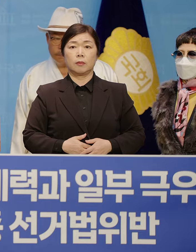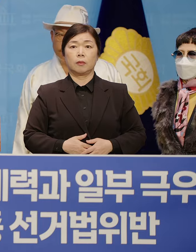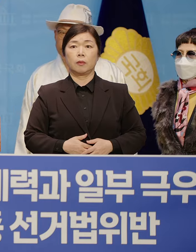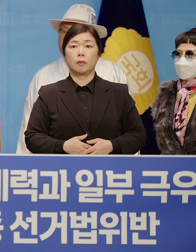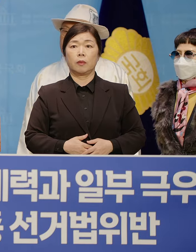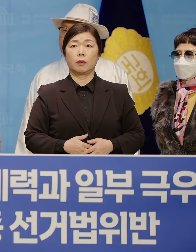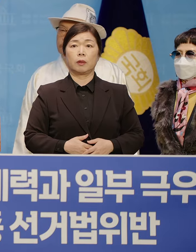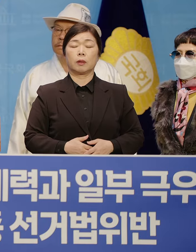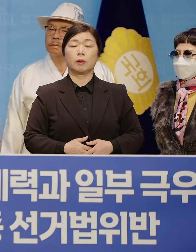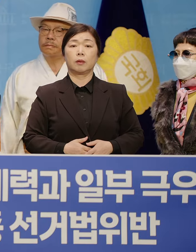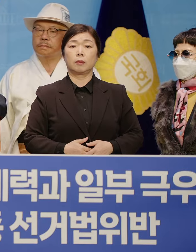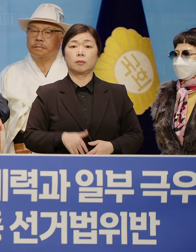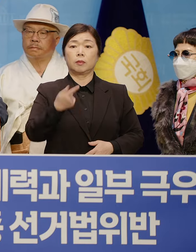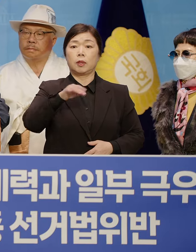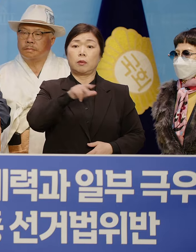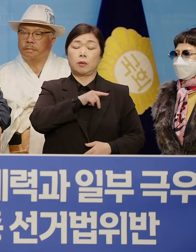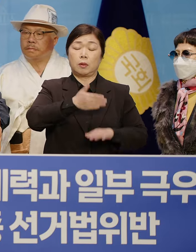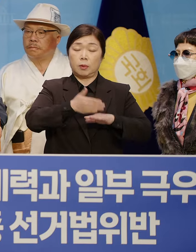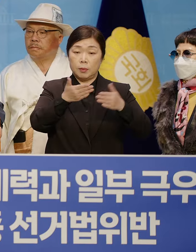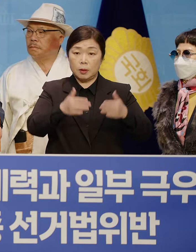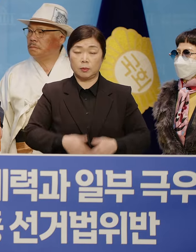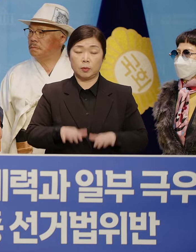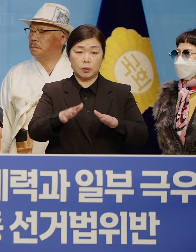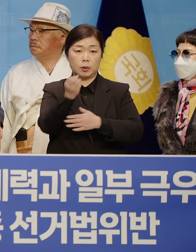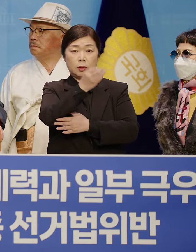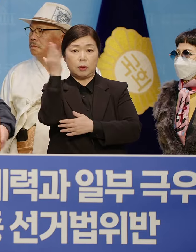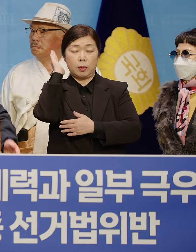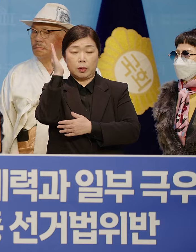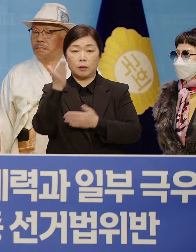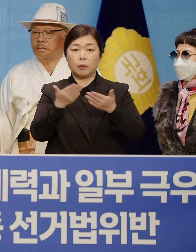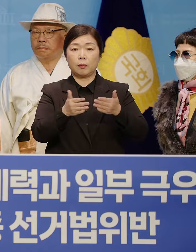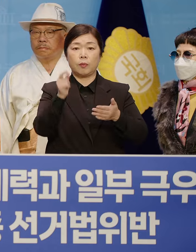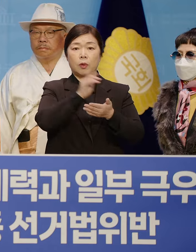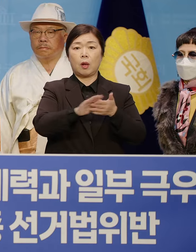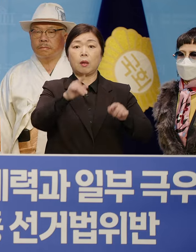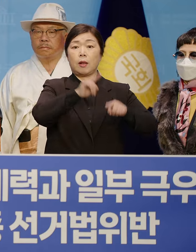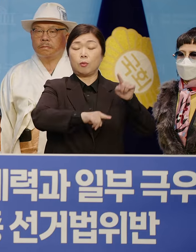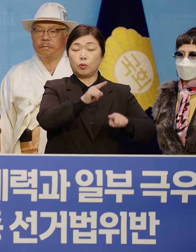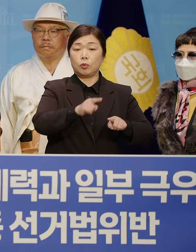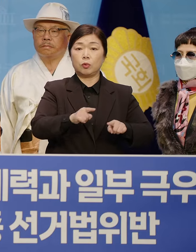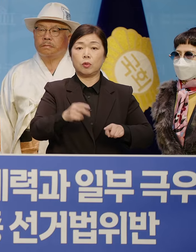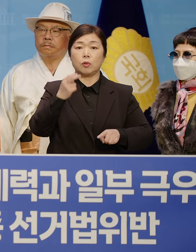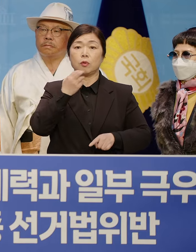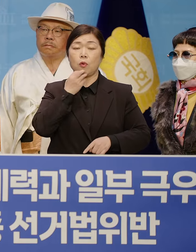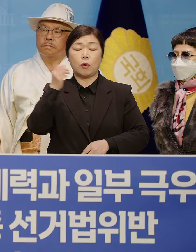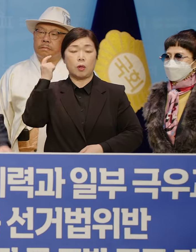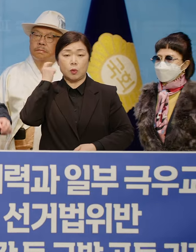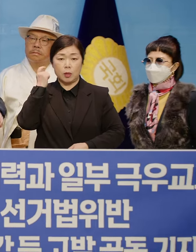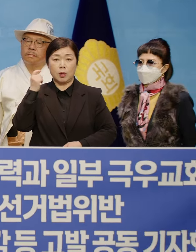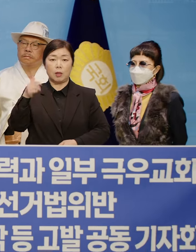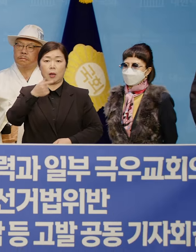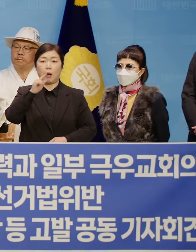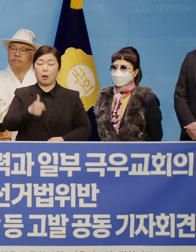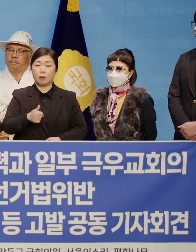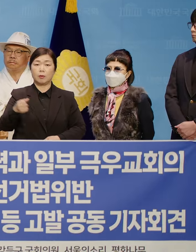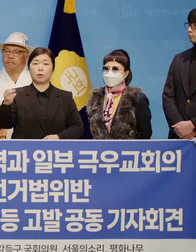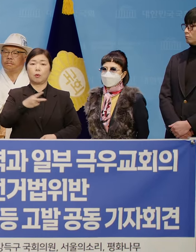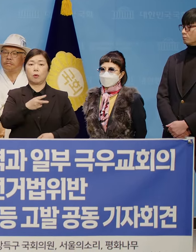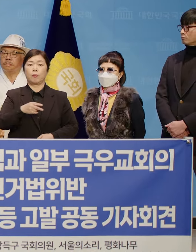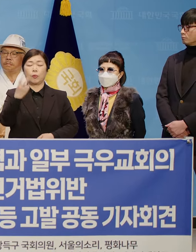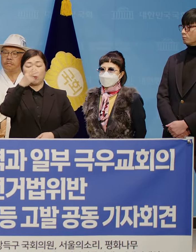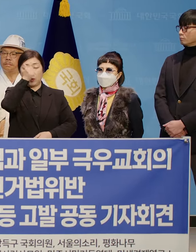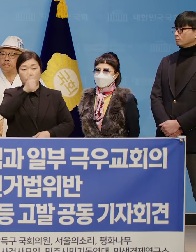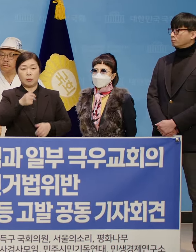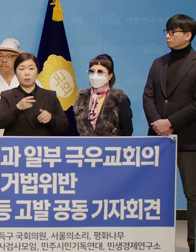바랍니다네 강님 감사합니다 오늘 기자회견은 평화나무 소울의 소리 강님 검사검사